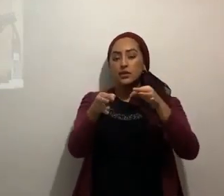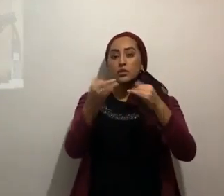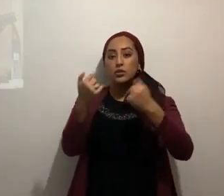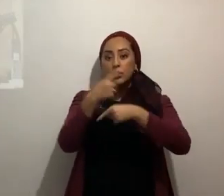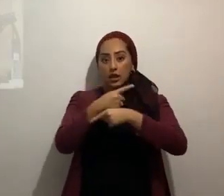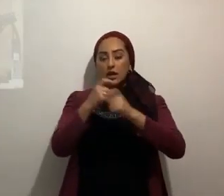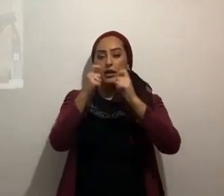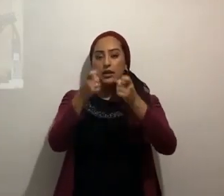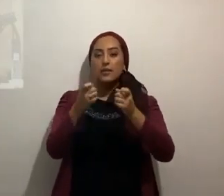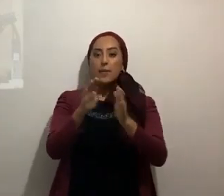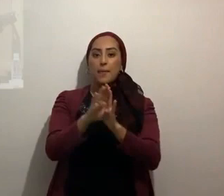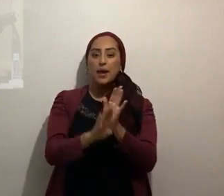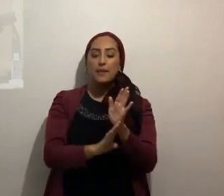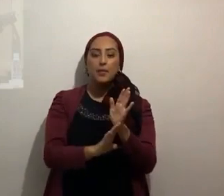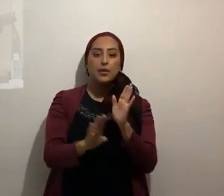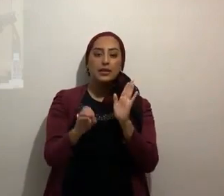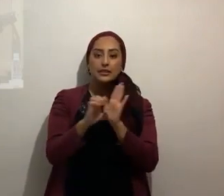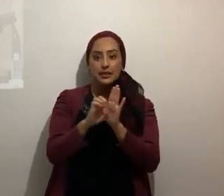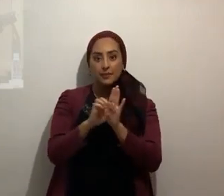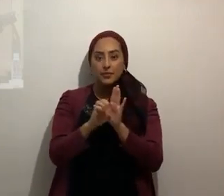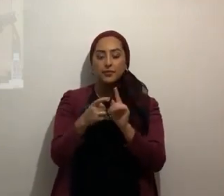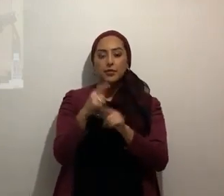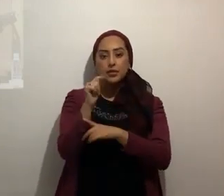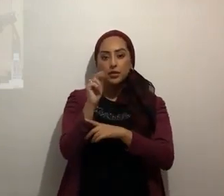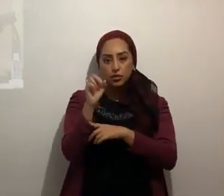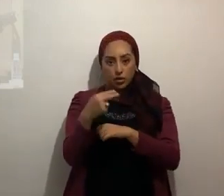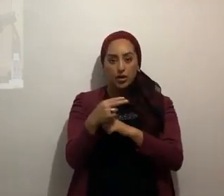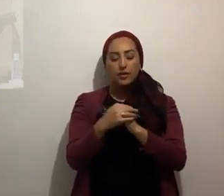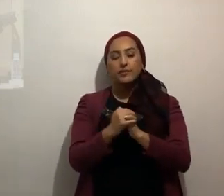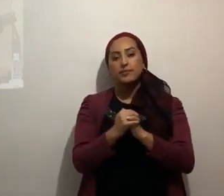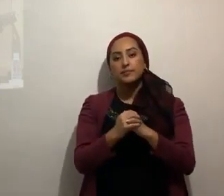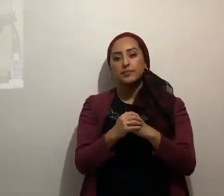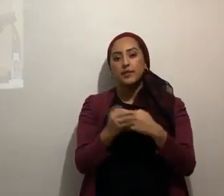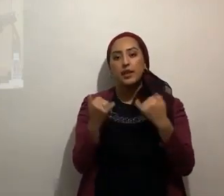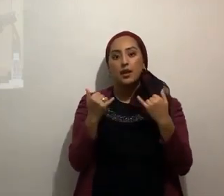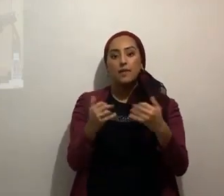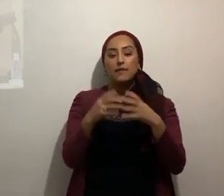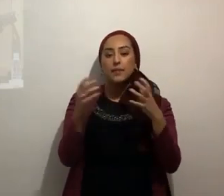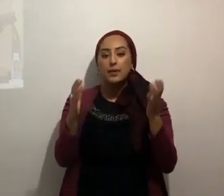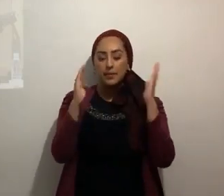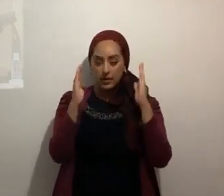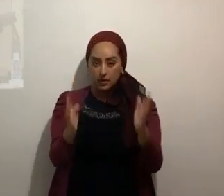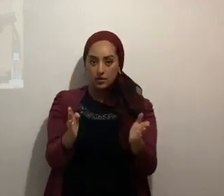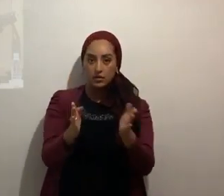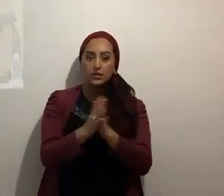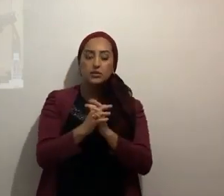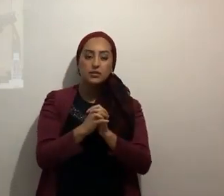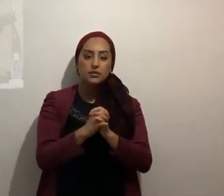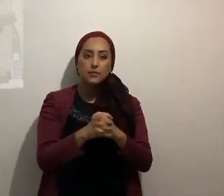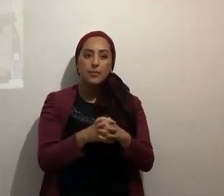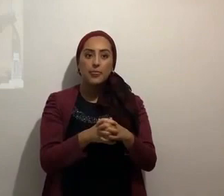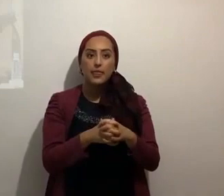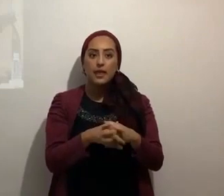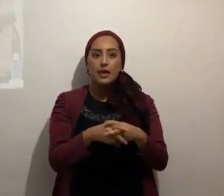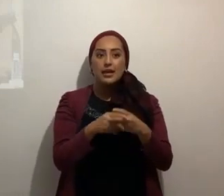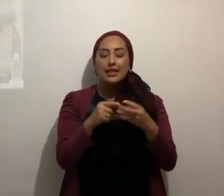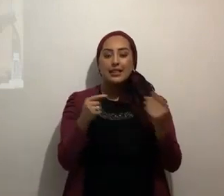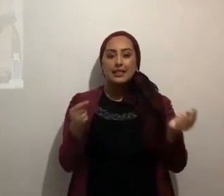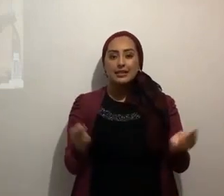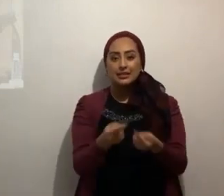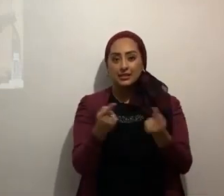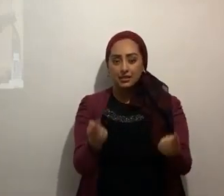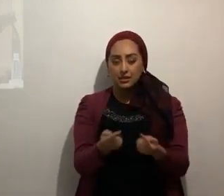llegar a ejemplos bíblicos, o sea, de la Torá, del Tanaj. Ahora, mucha atención. El